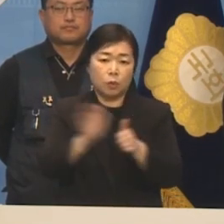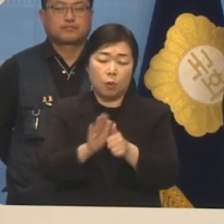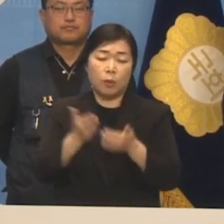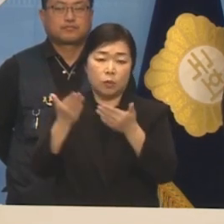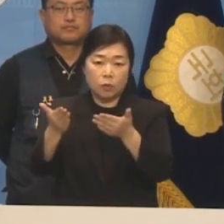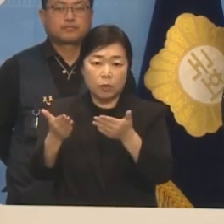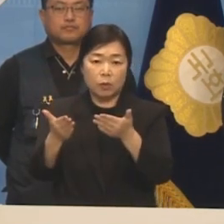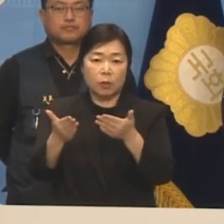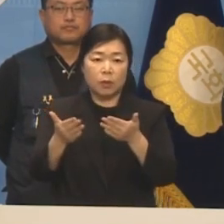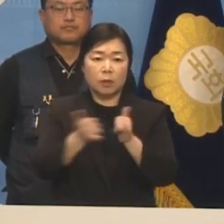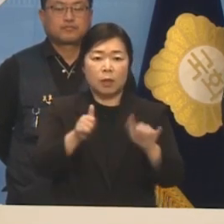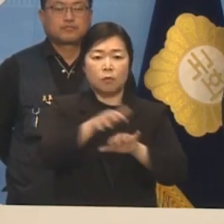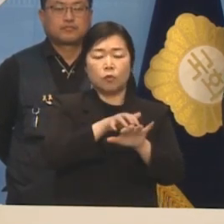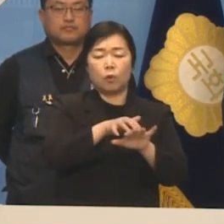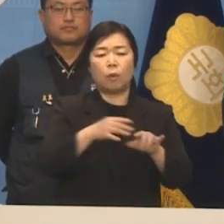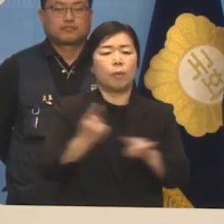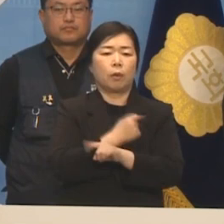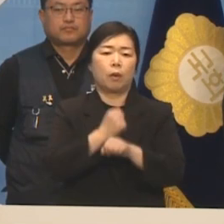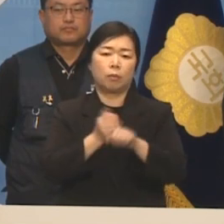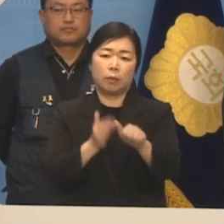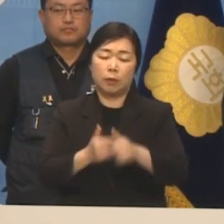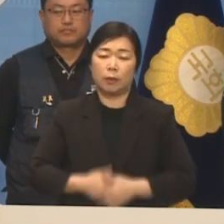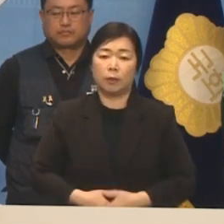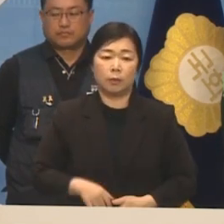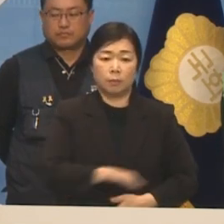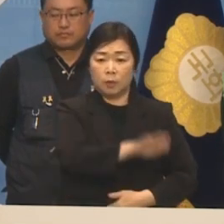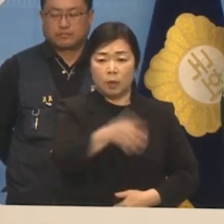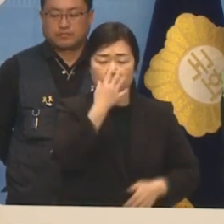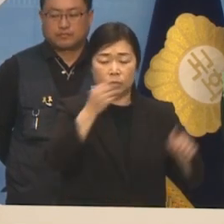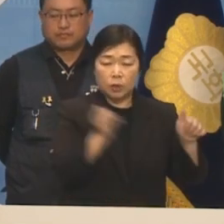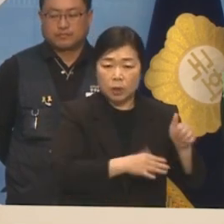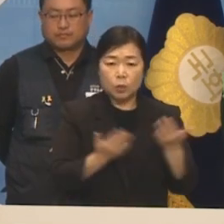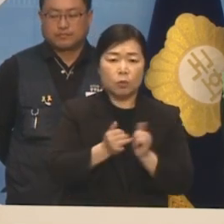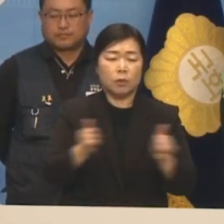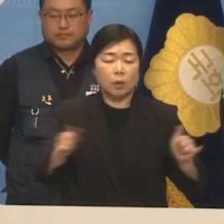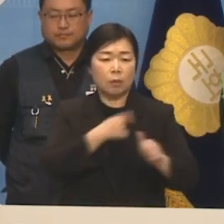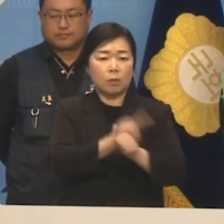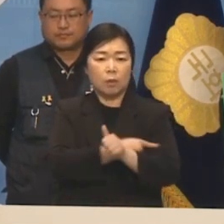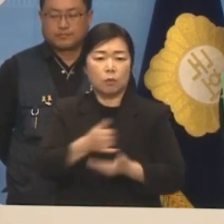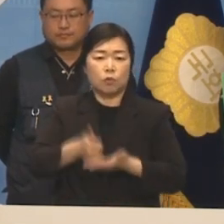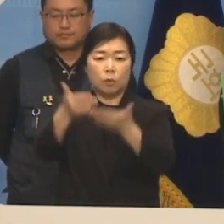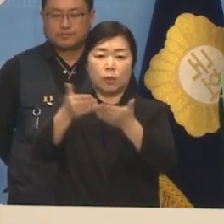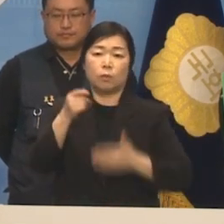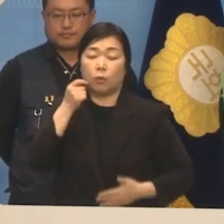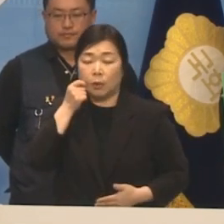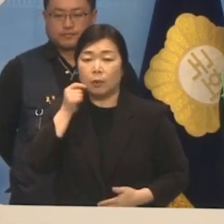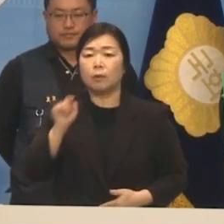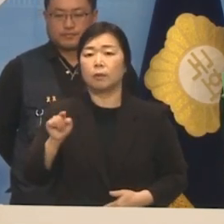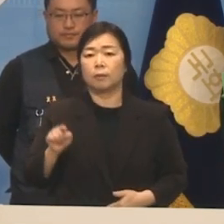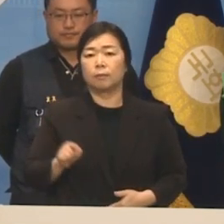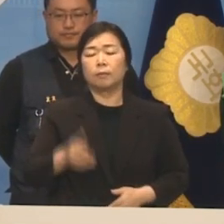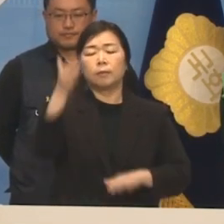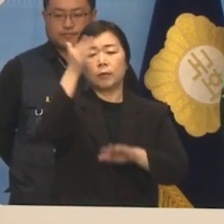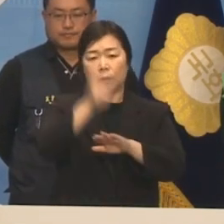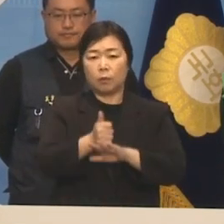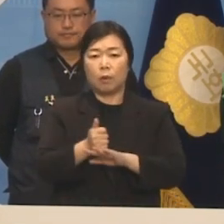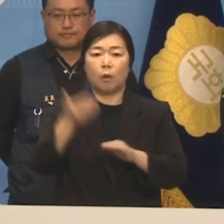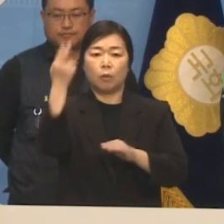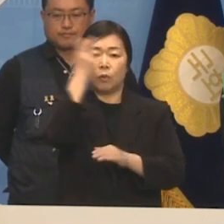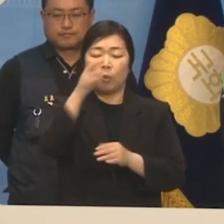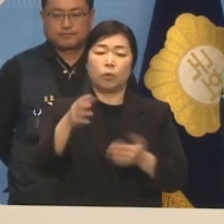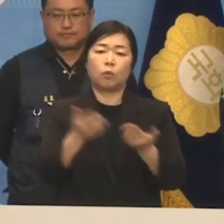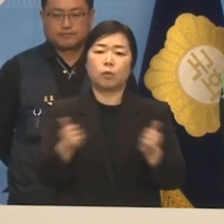즉시 개선해 주십시오. 현장에서의 무시, 노동자로서 존중받지 못함은 결국 돌봄